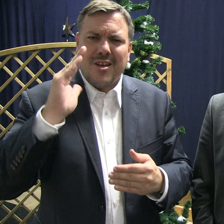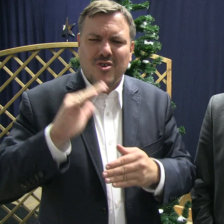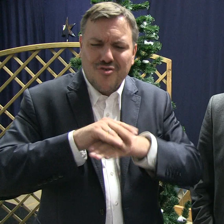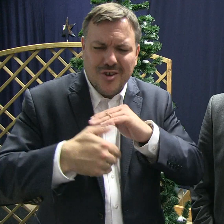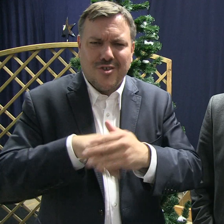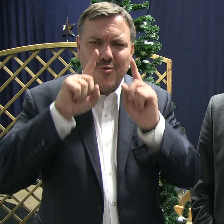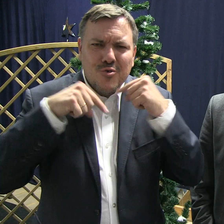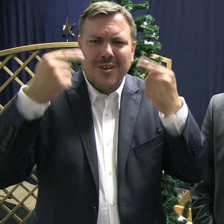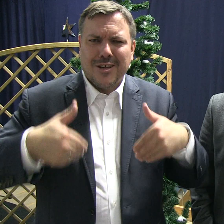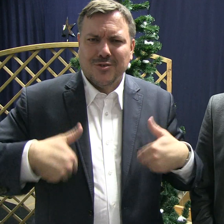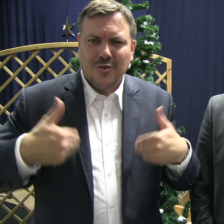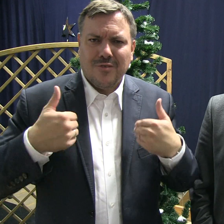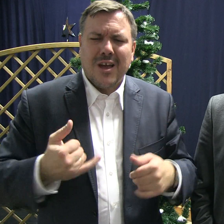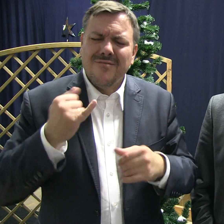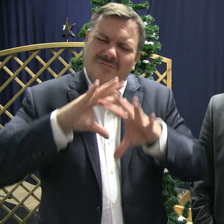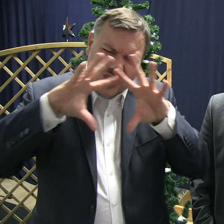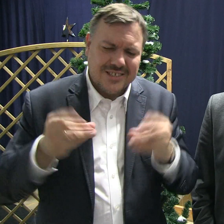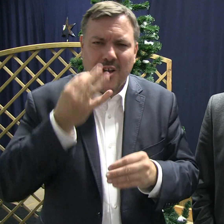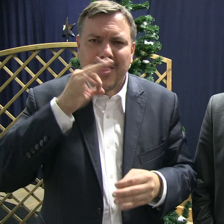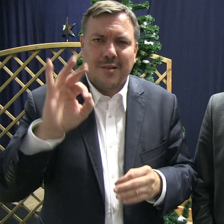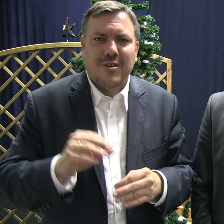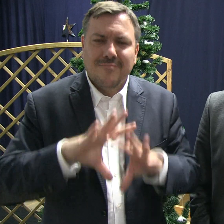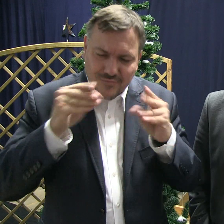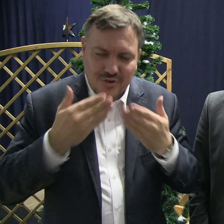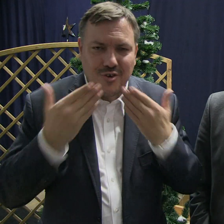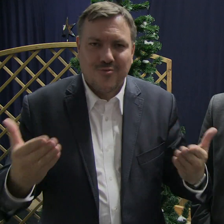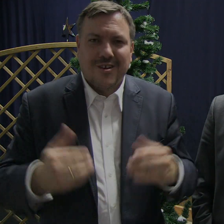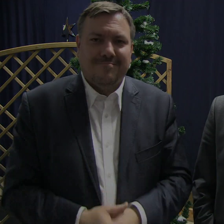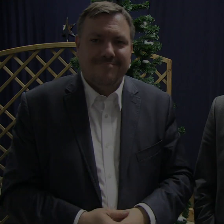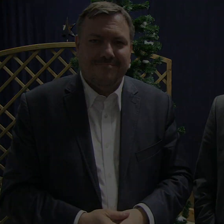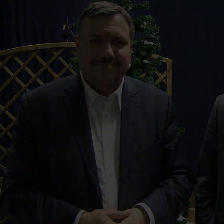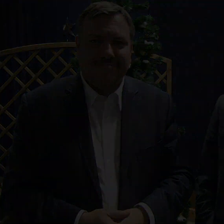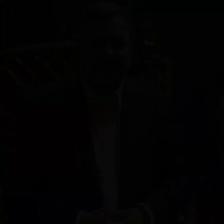uśmiechnięci zdrowsi Jeszcze raz wszystkiego najlepszego Dziękuję państwu